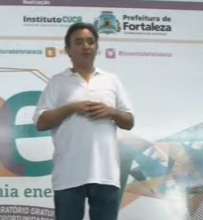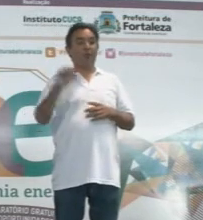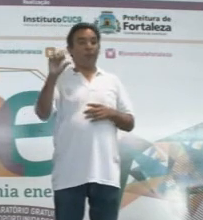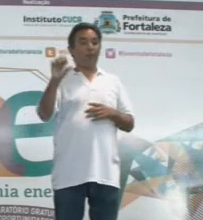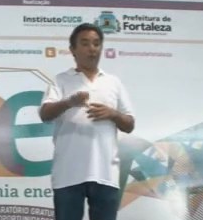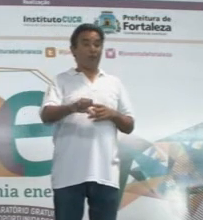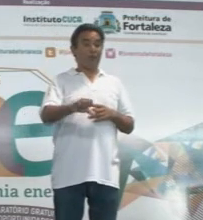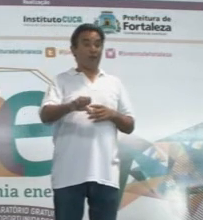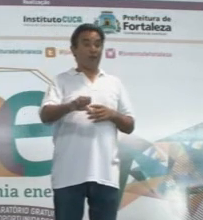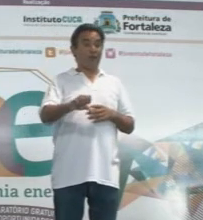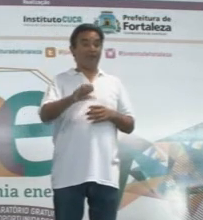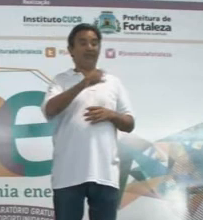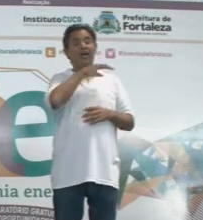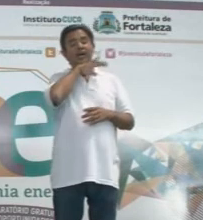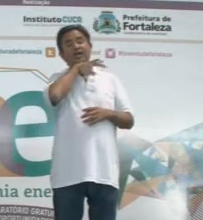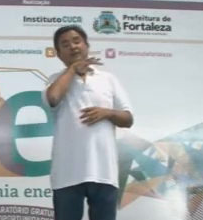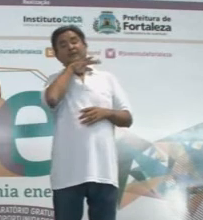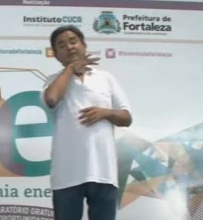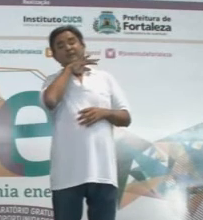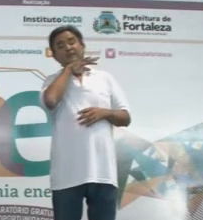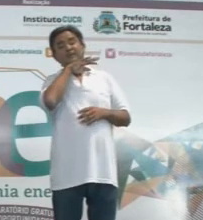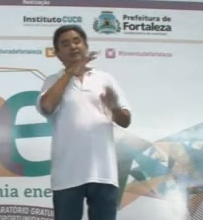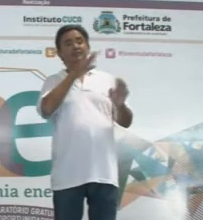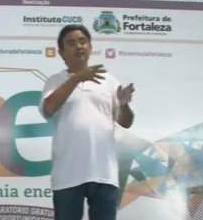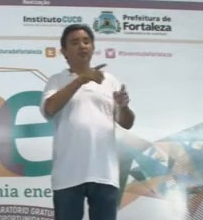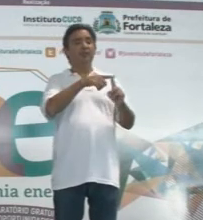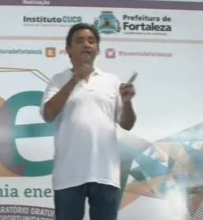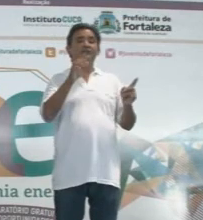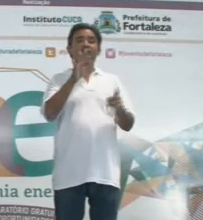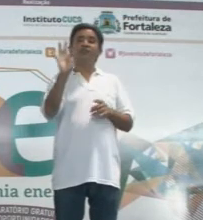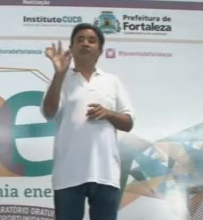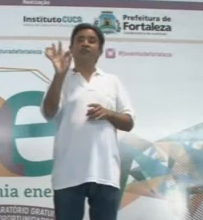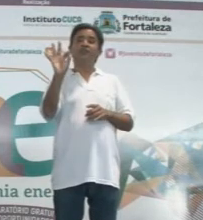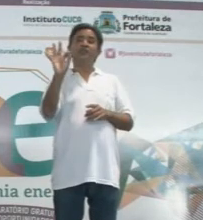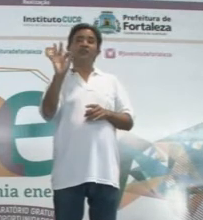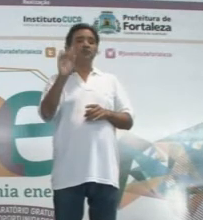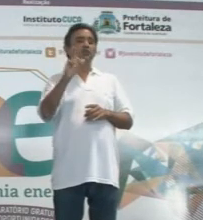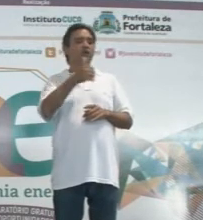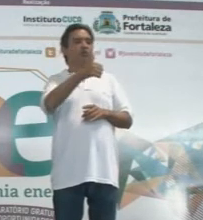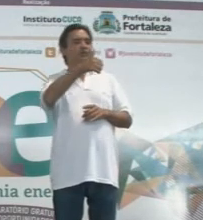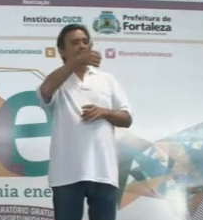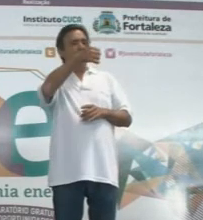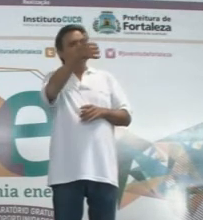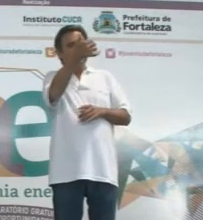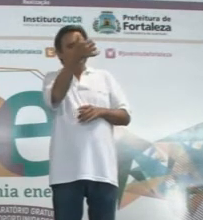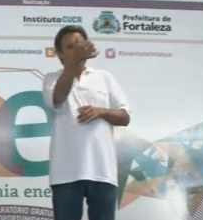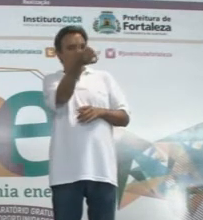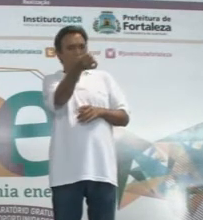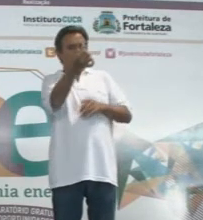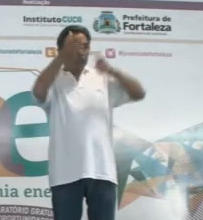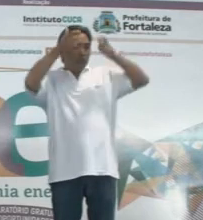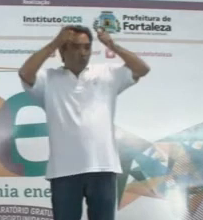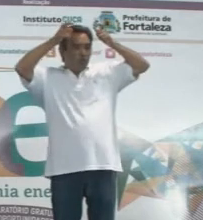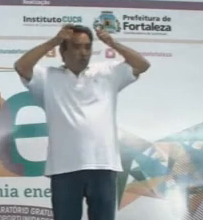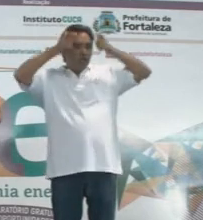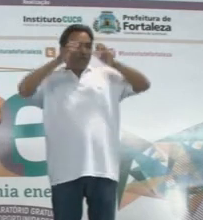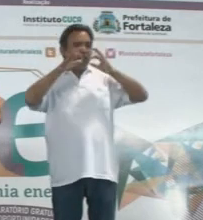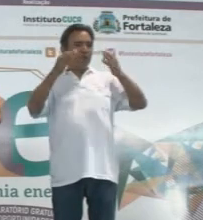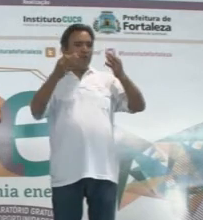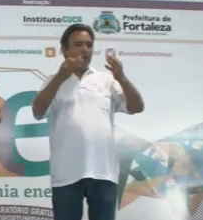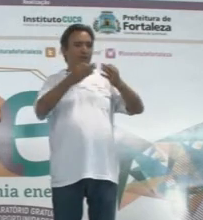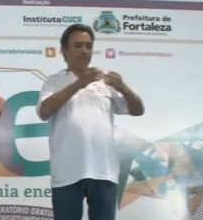Aí já estava ruim do jeito que estava, mas essa França estava no 16º rei da mesma